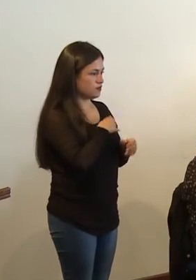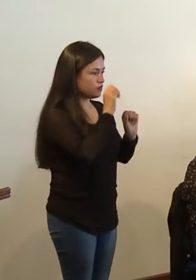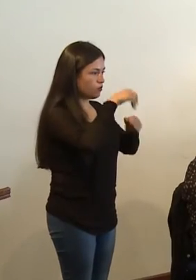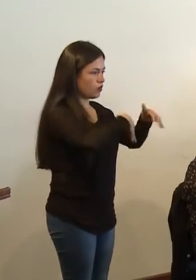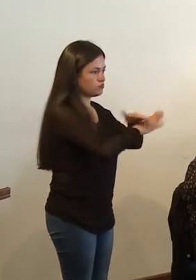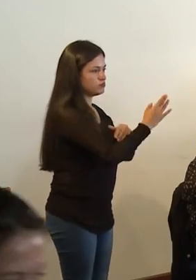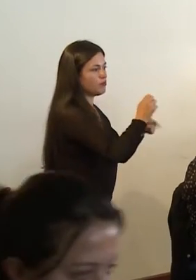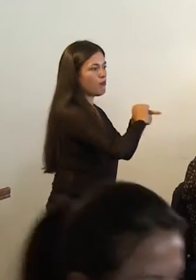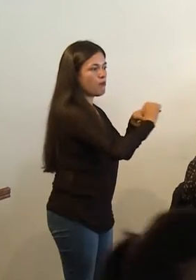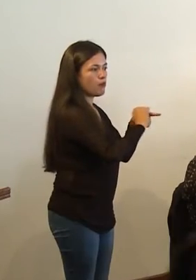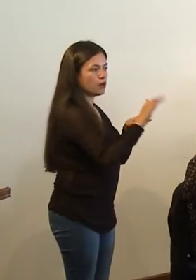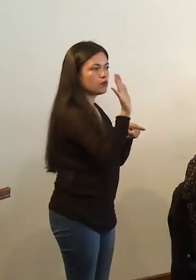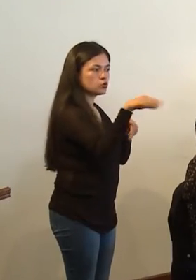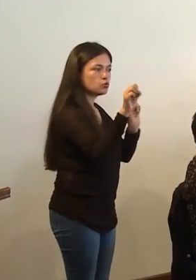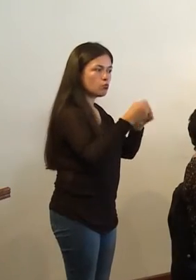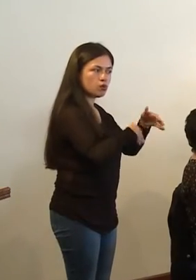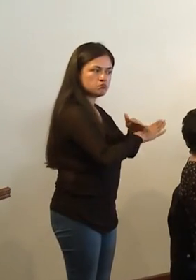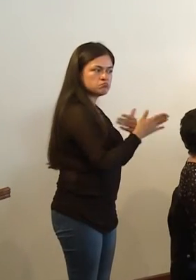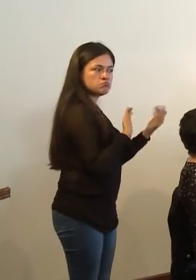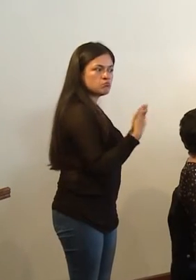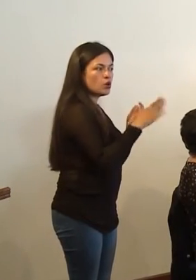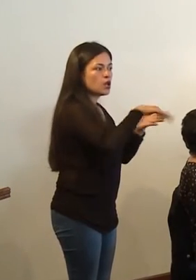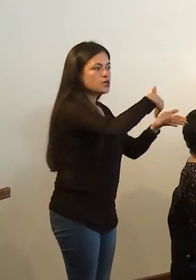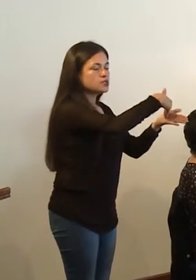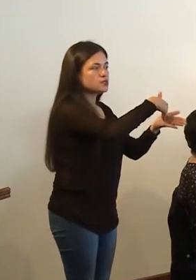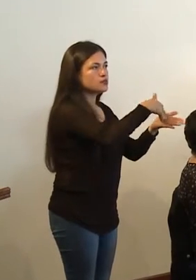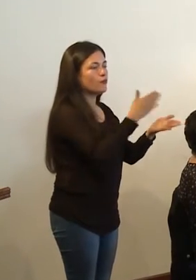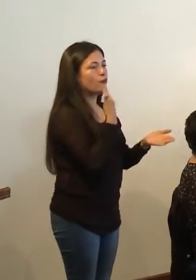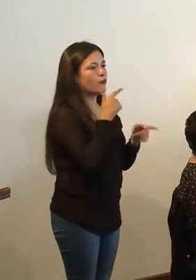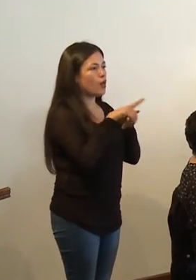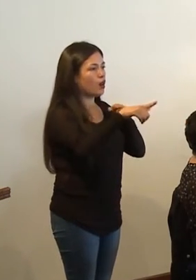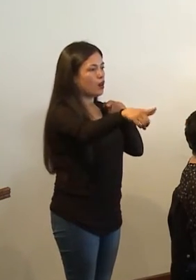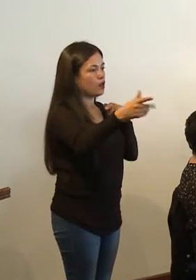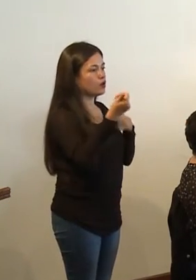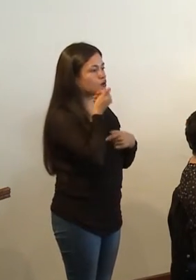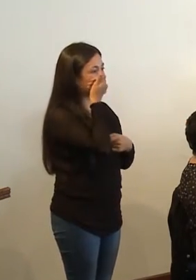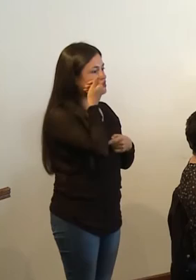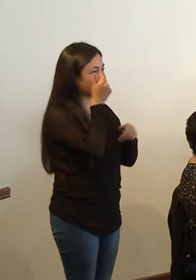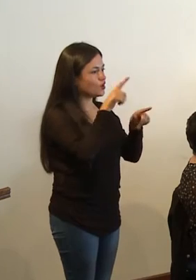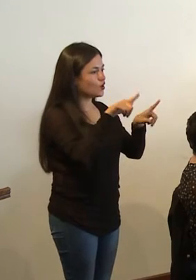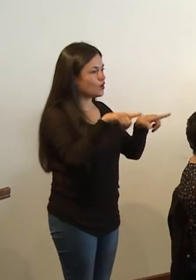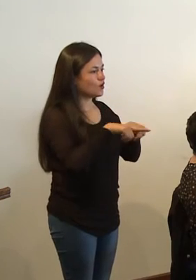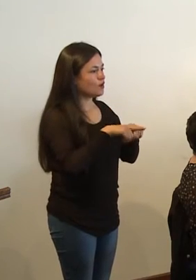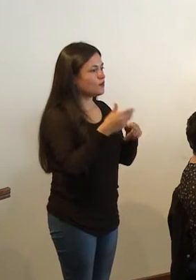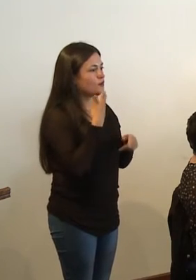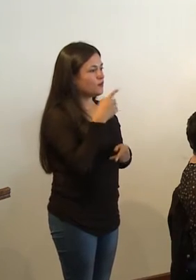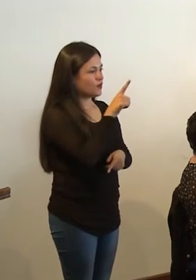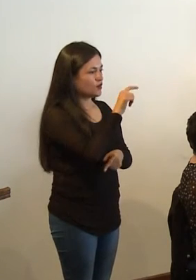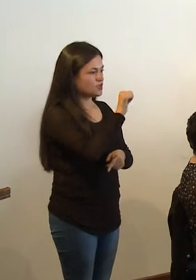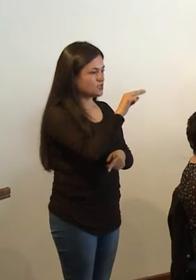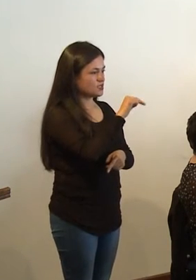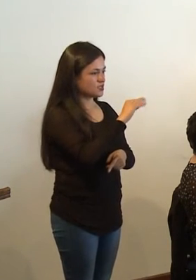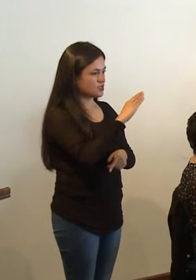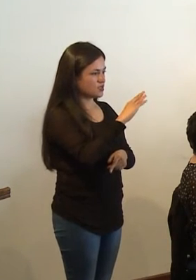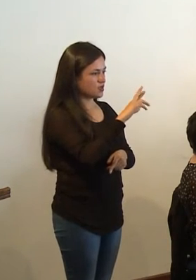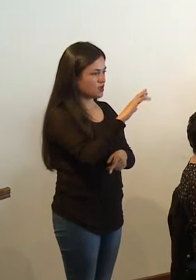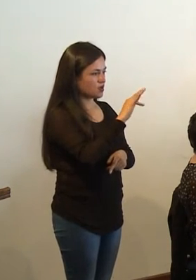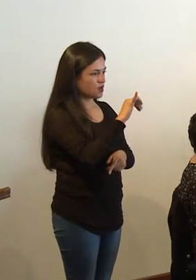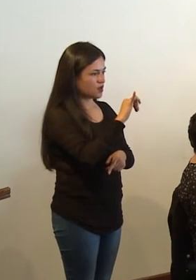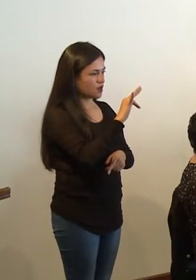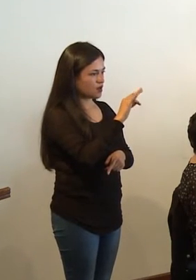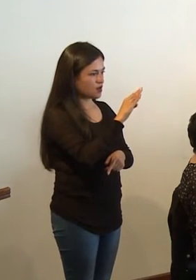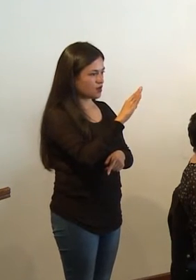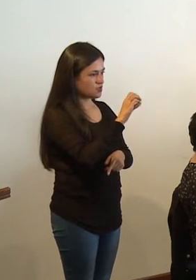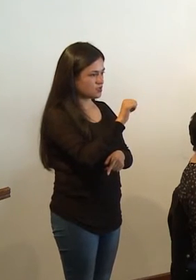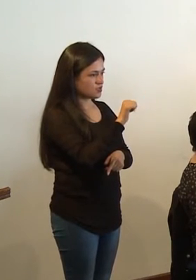podían hacer su práctica en centros de educación de adultos de lo que hoy es la localidad de San Cristóbal, en ese entonces decíamos el